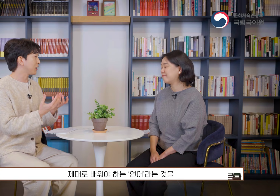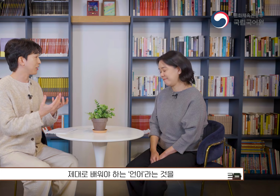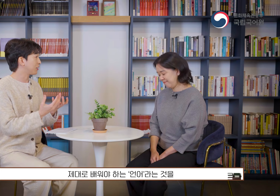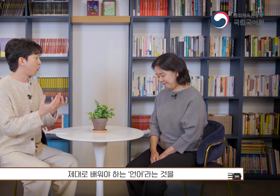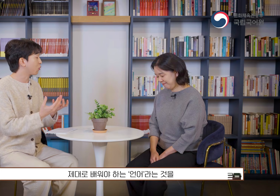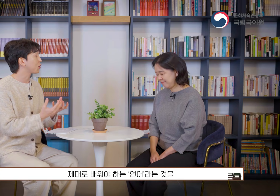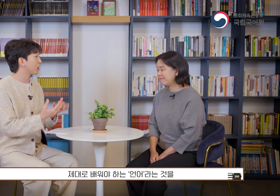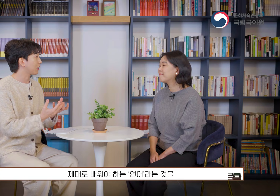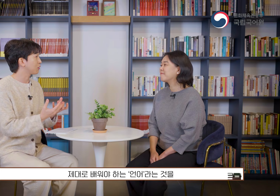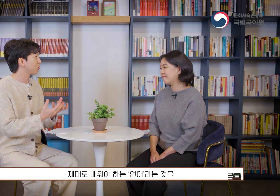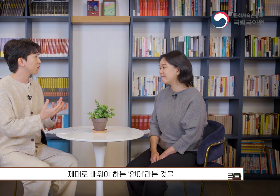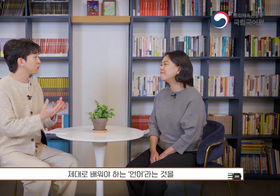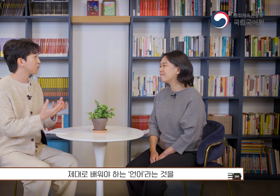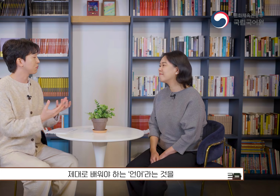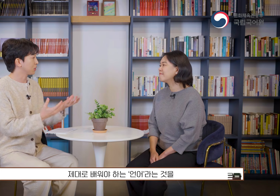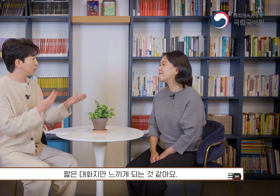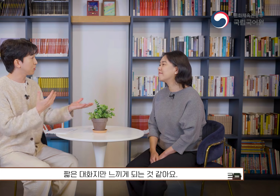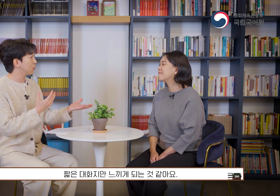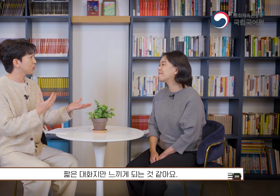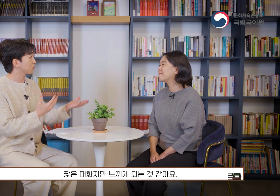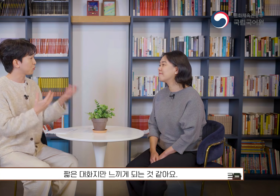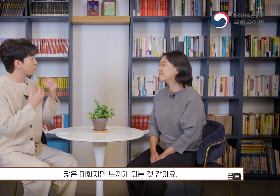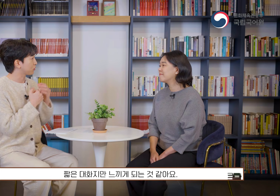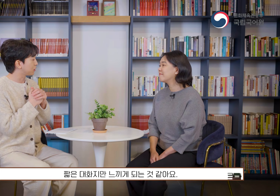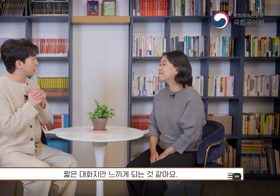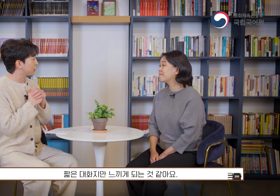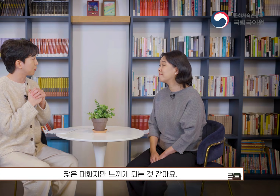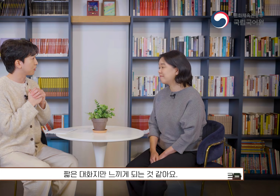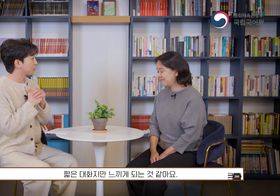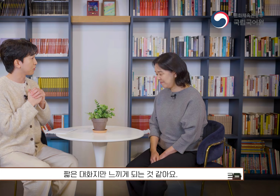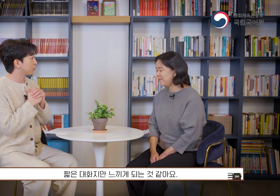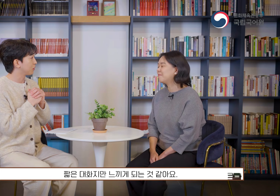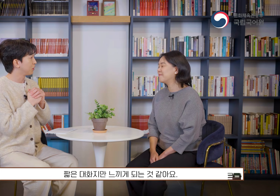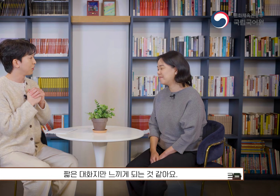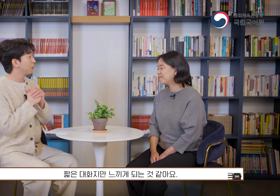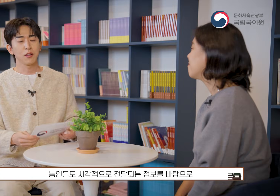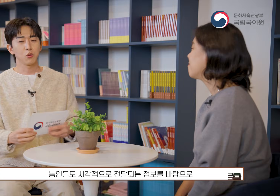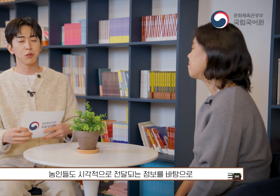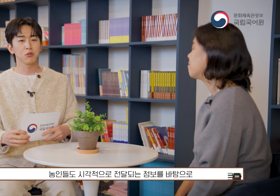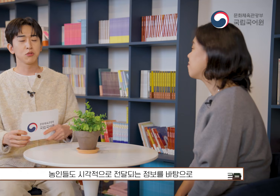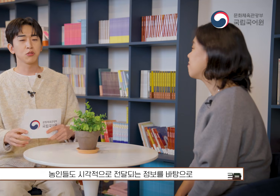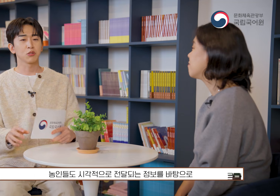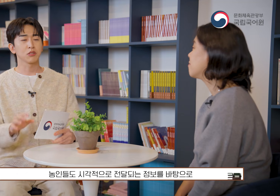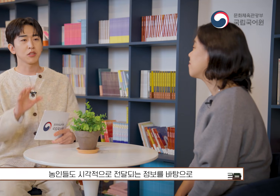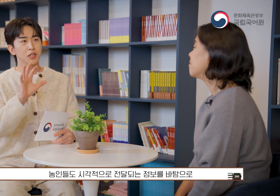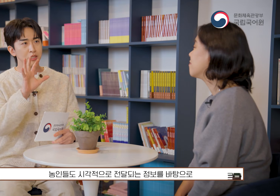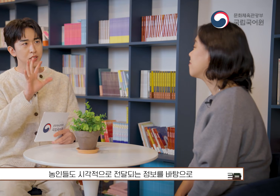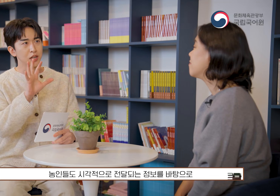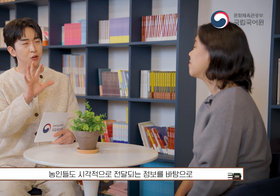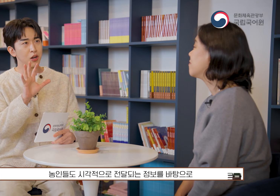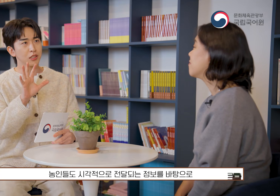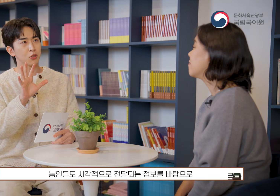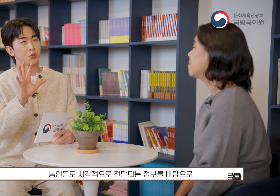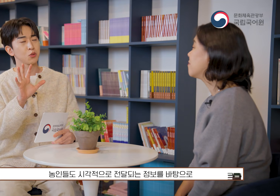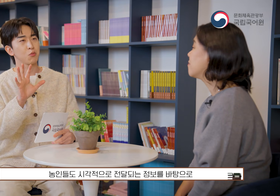되는 언어다라는 거를 짧은 대화지만 좀 느끼게 되는 것 같아요. 농인분들도 어쨌든 시각화된 어떤